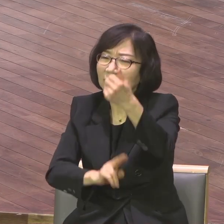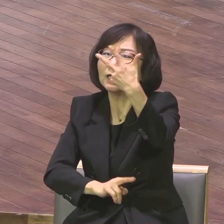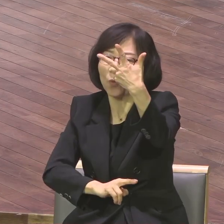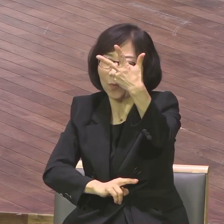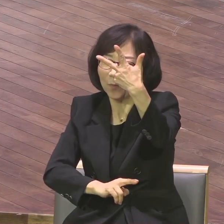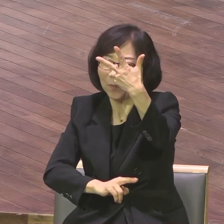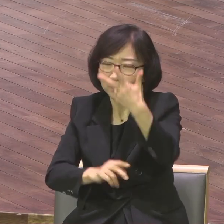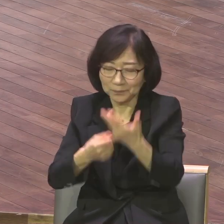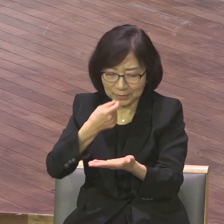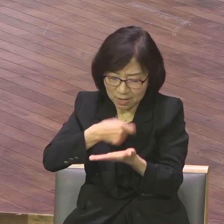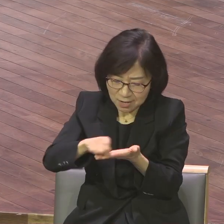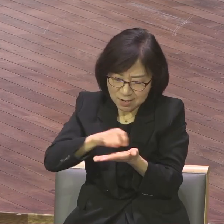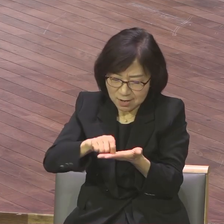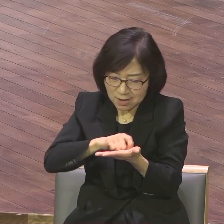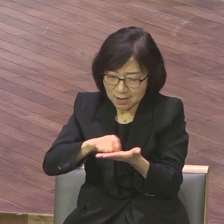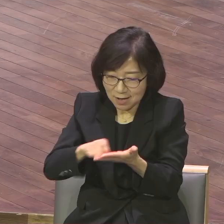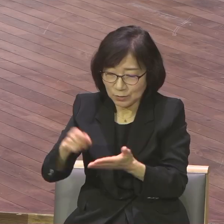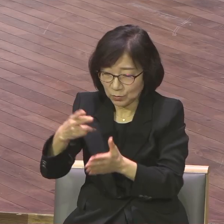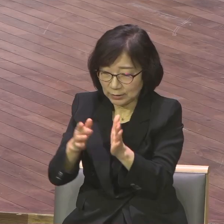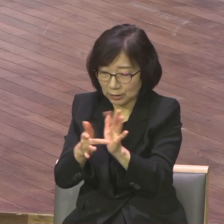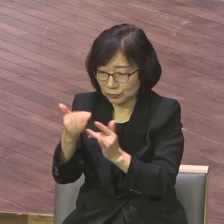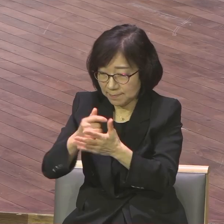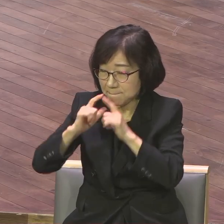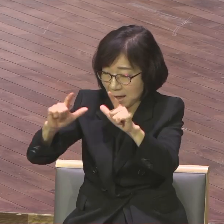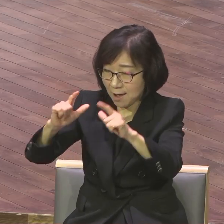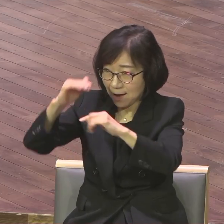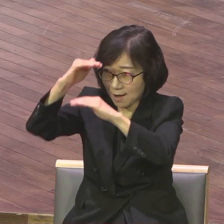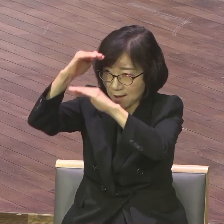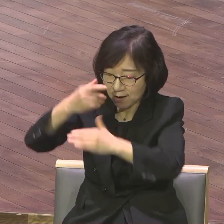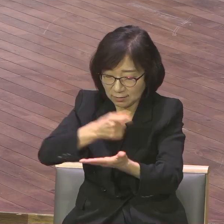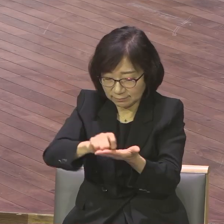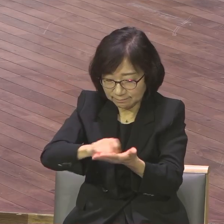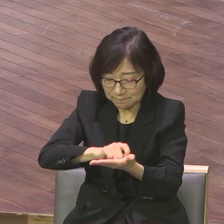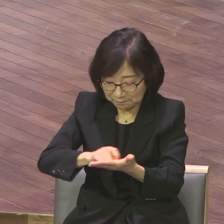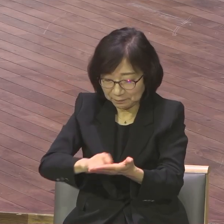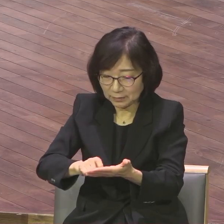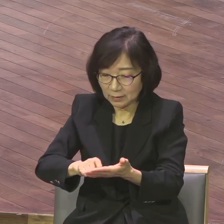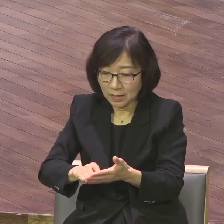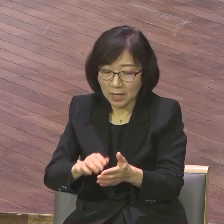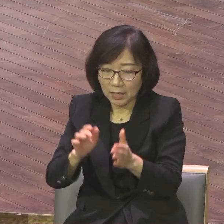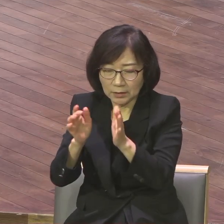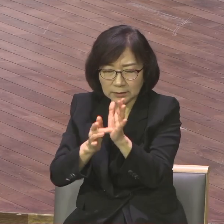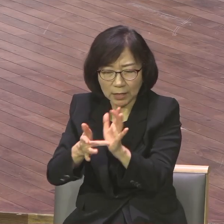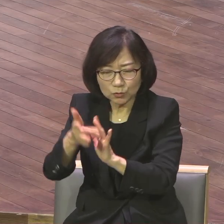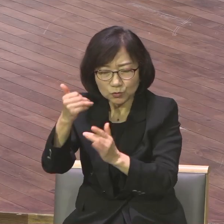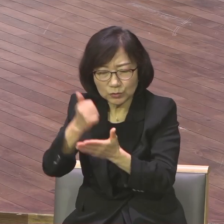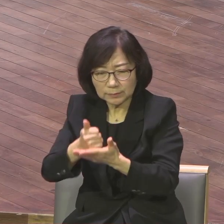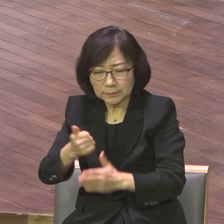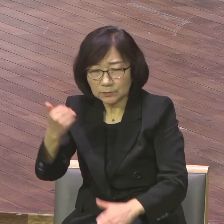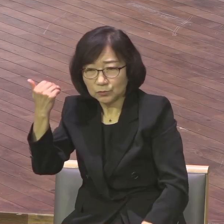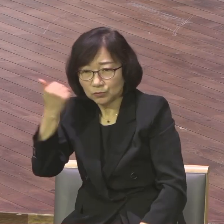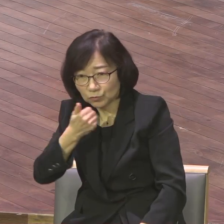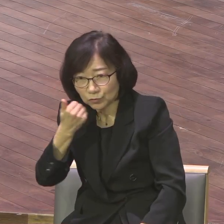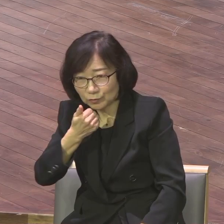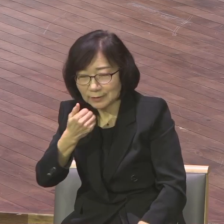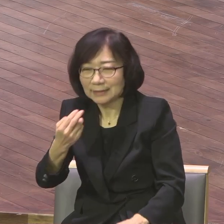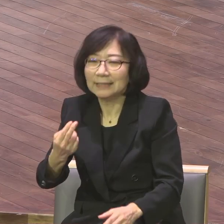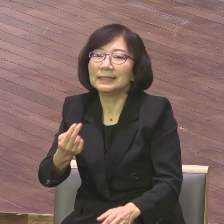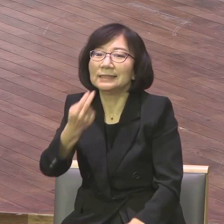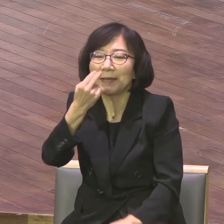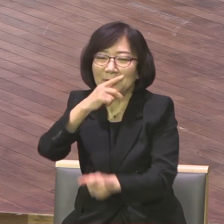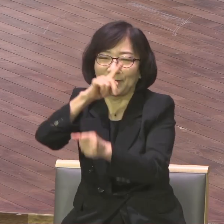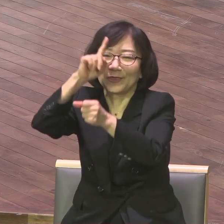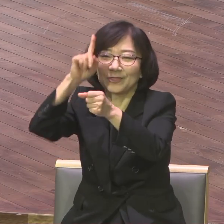친히 선포하신 내용을 기록했는 오늘 본문에서 예수님이 생명의 떡이심을 밝힌 첫 번째입니다.